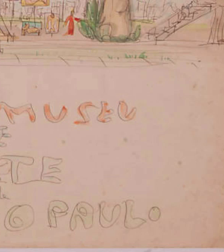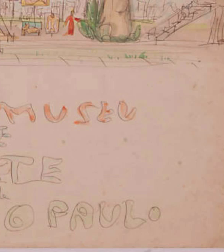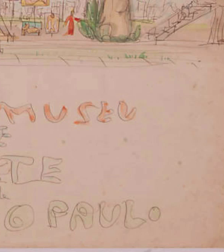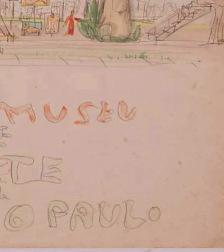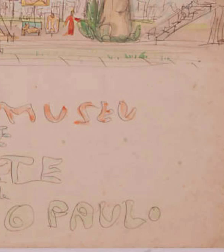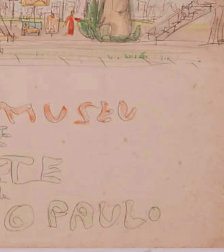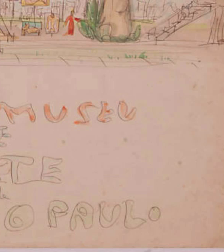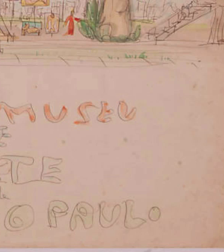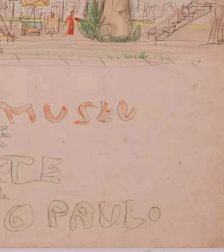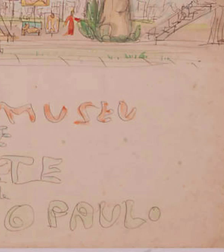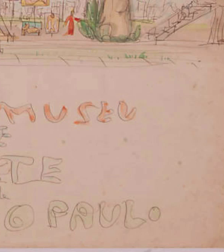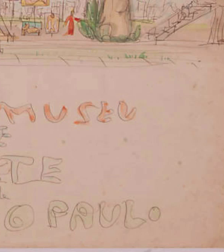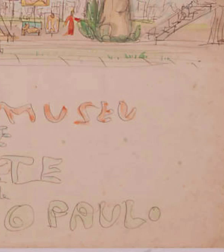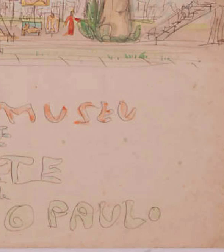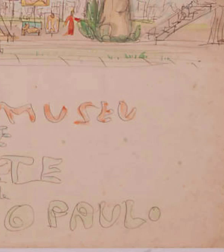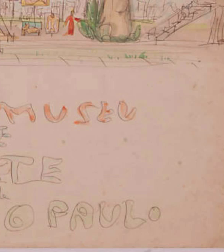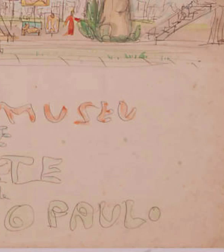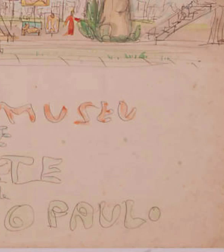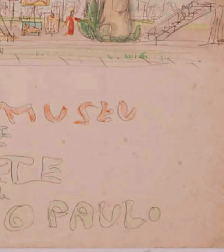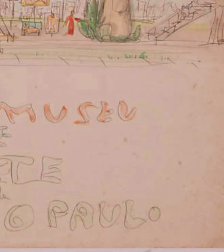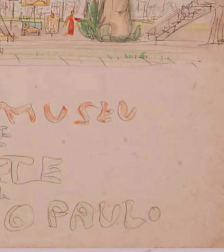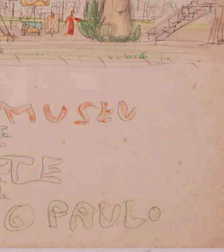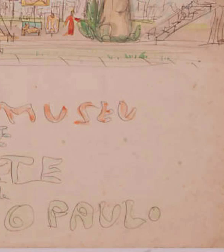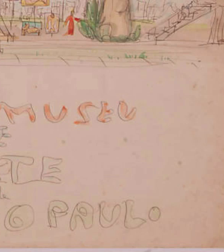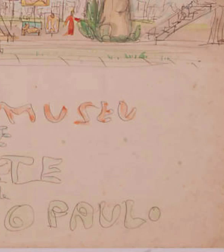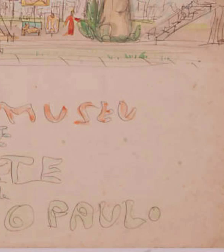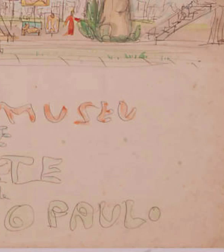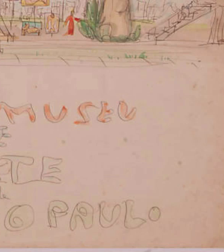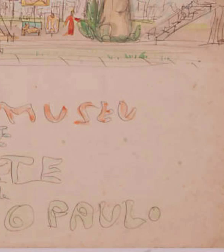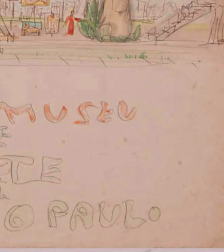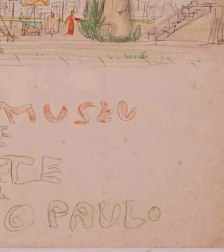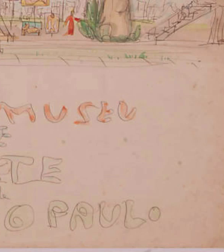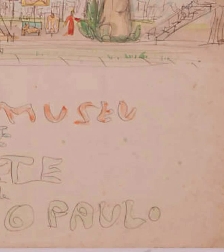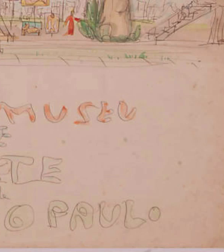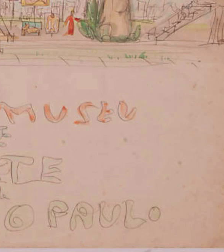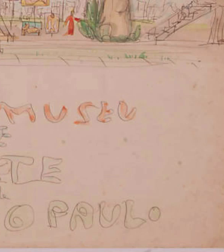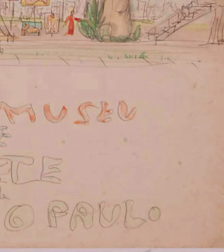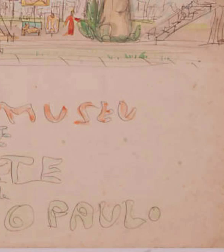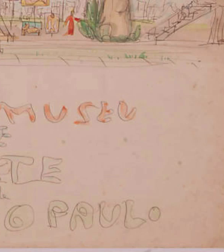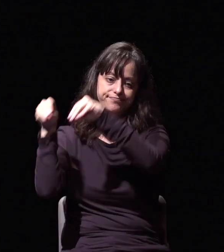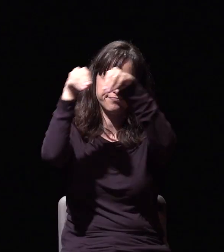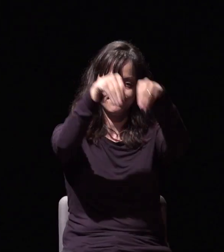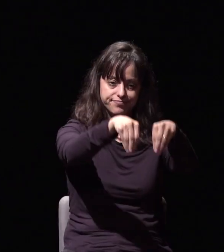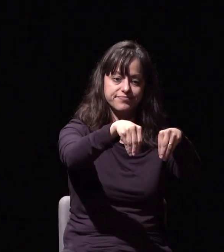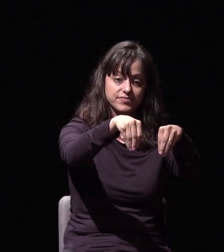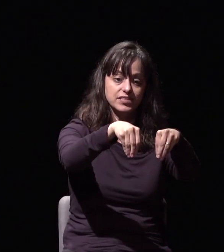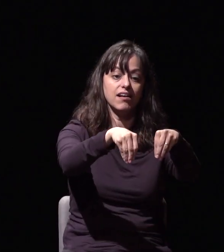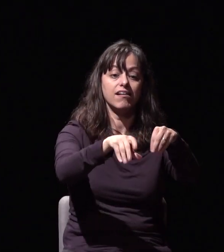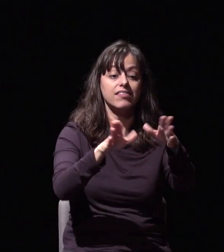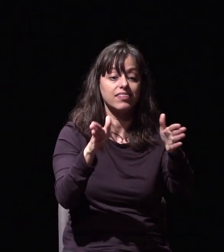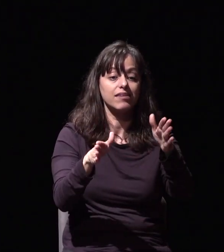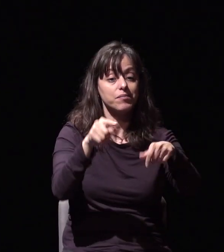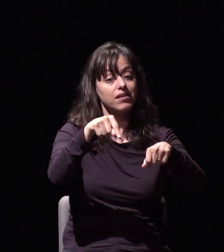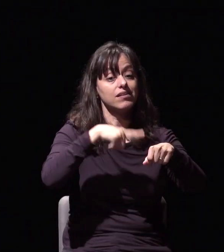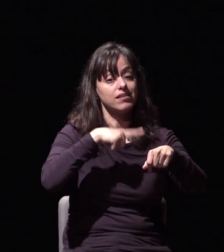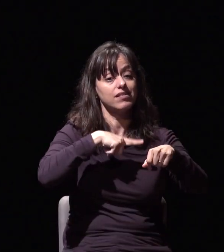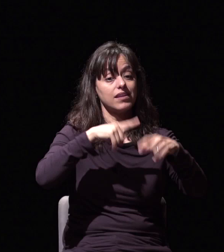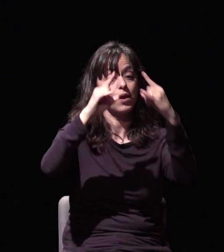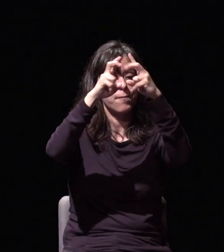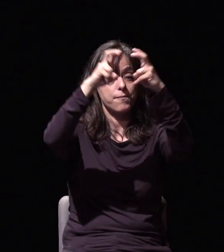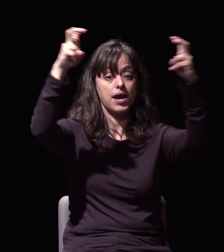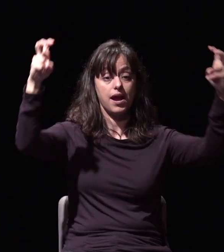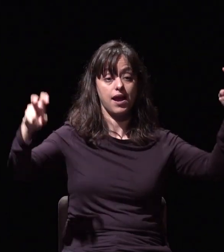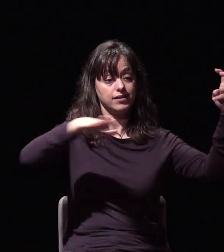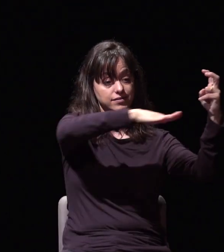irreverente, ela mandou instalar o circo Piolim, que ficava na Praça Paissandu, no centro da cidade, temporariamente embaixo da